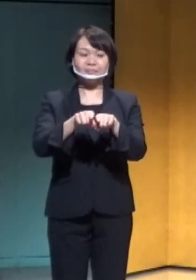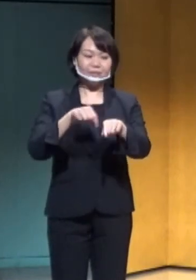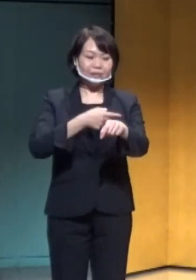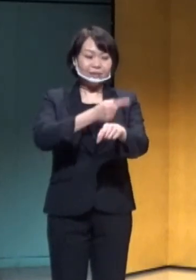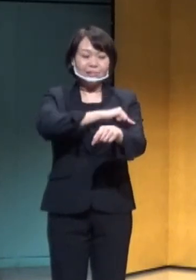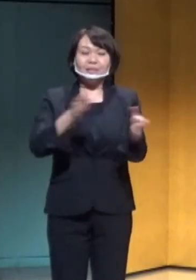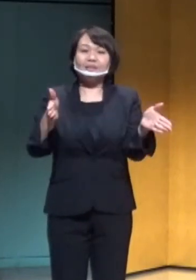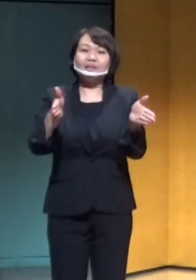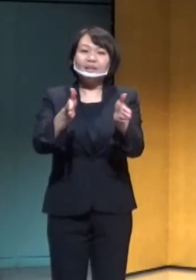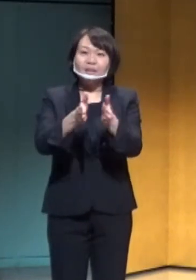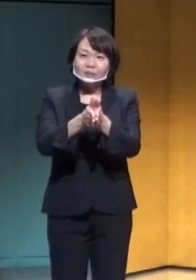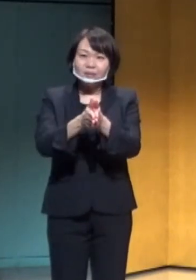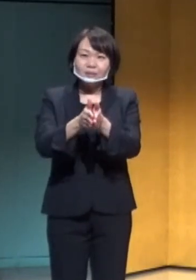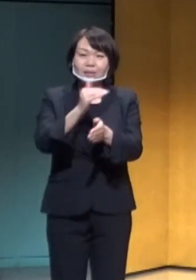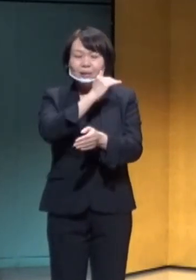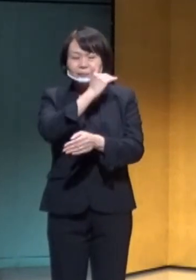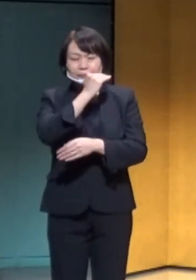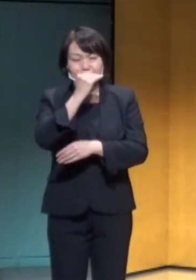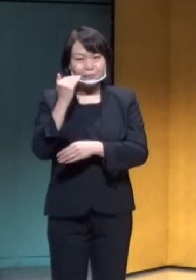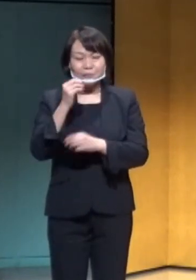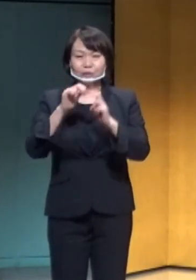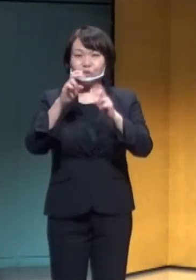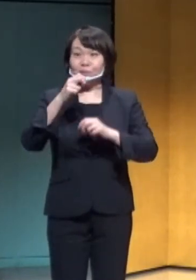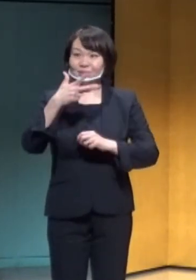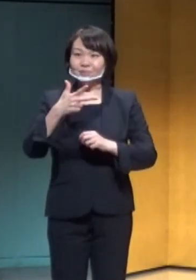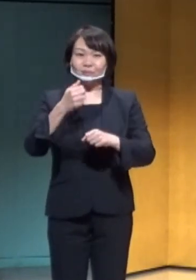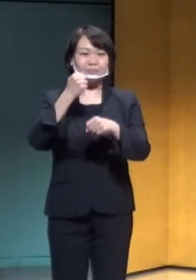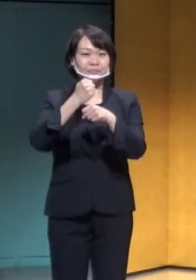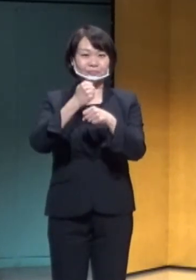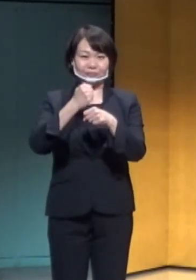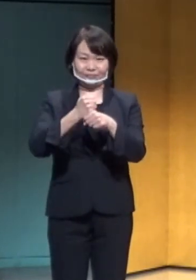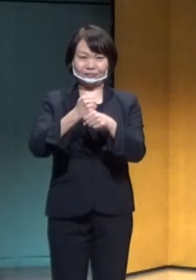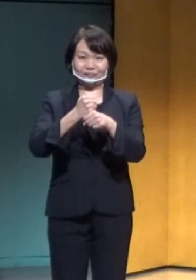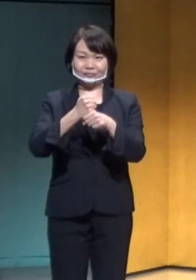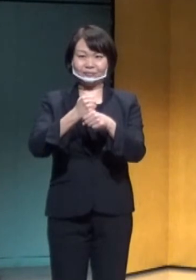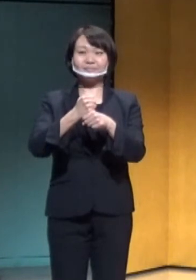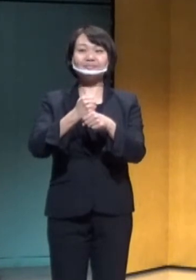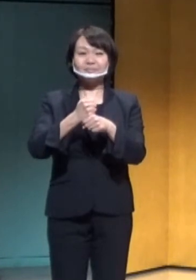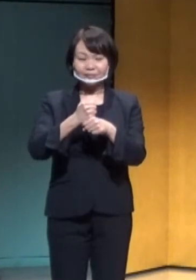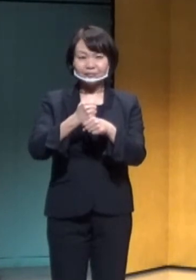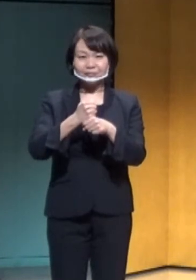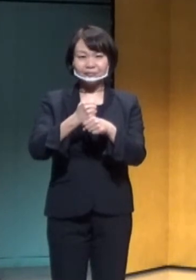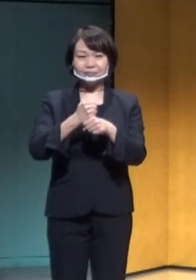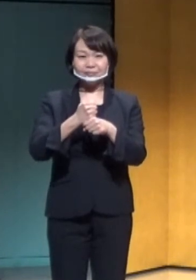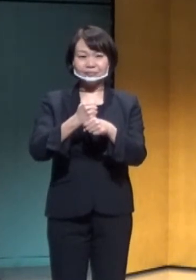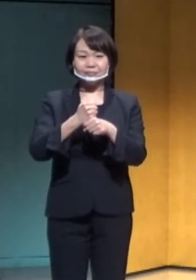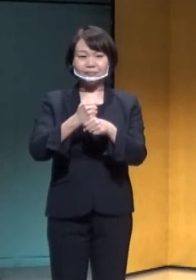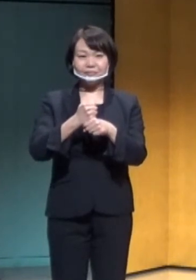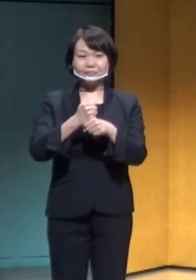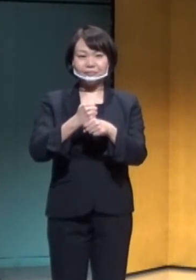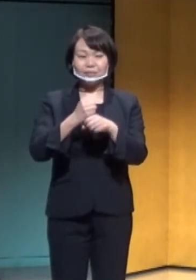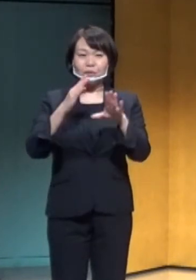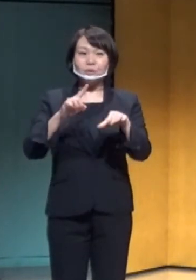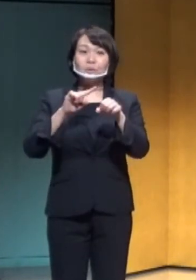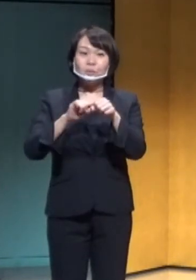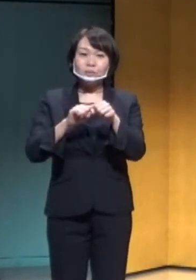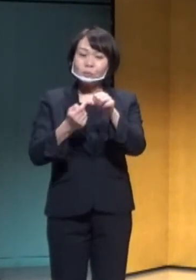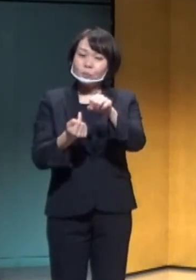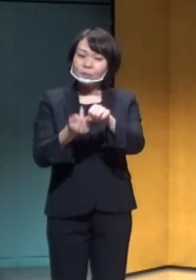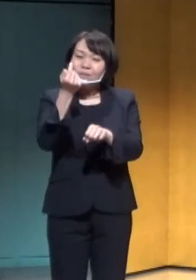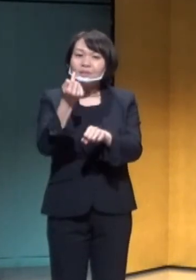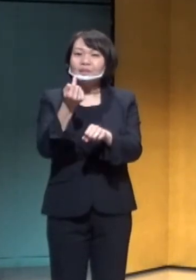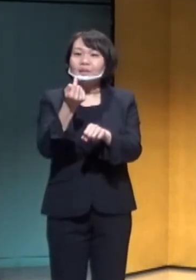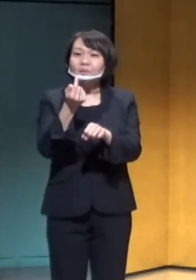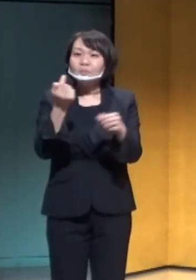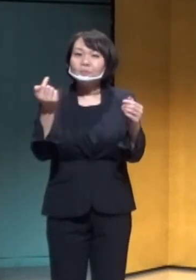をして素晴らしい富士見市をこれから作っていく礎を、ぜひこの野となる1年にし